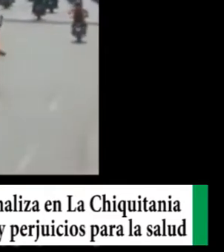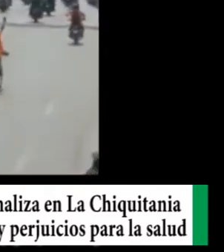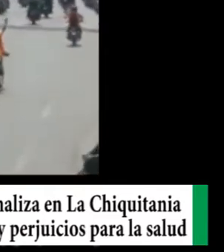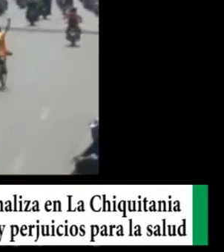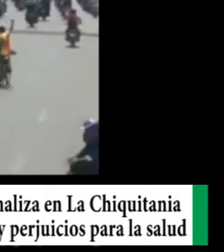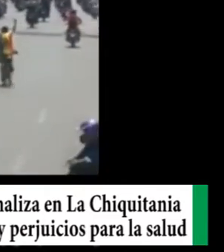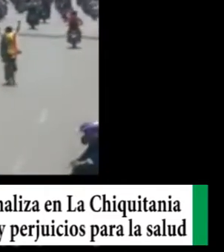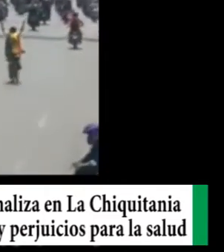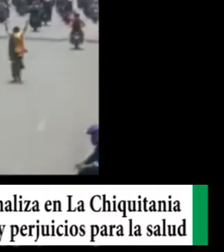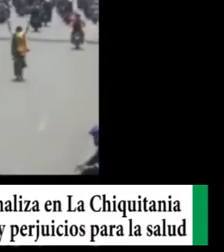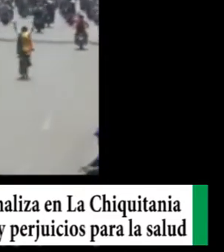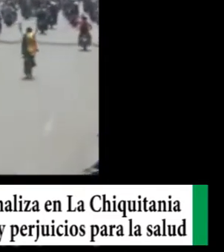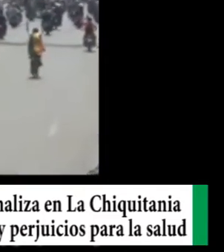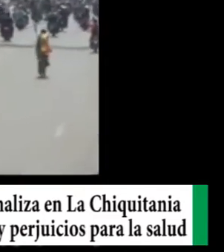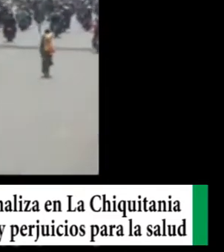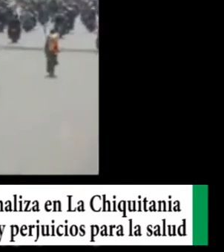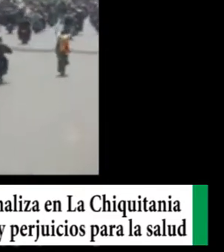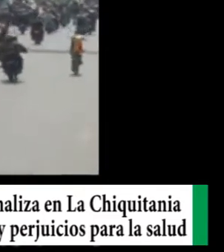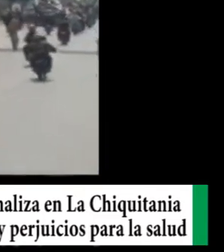Hasta en bicicleta, cara.